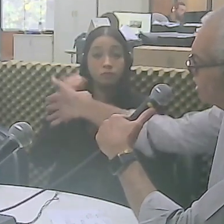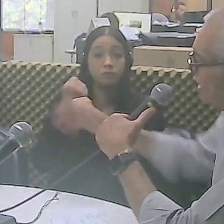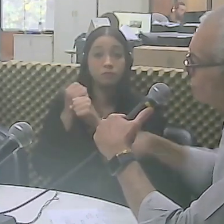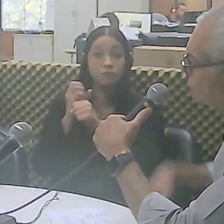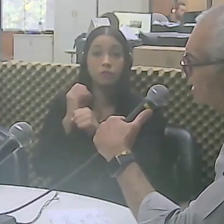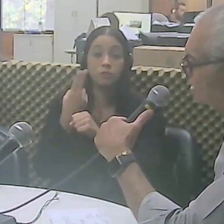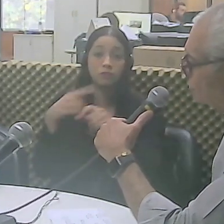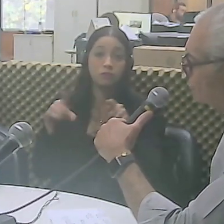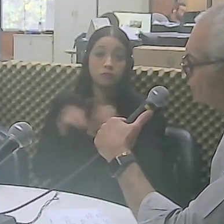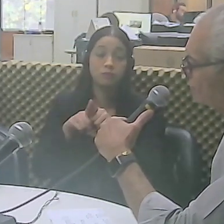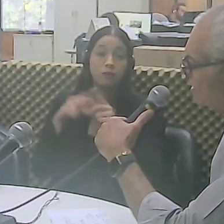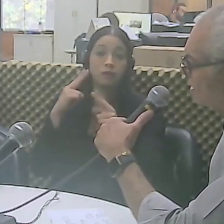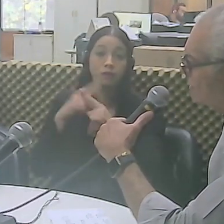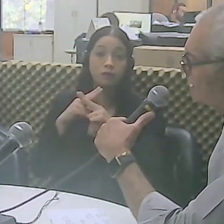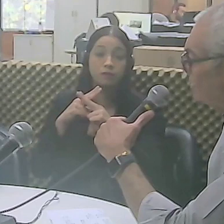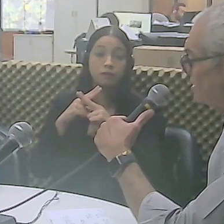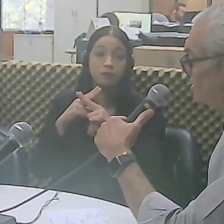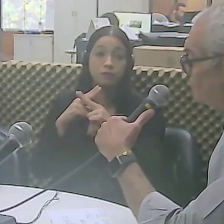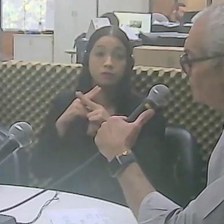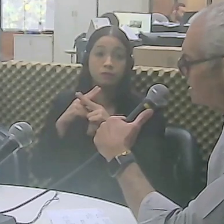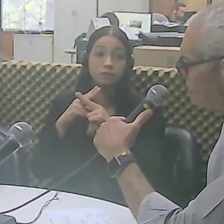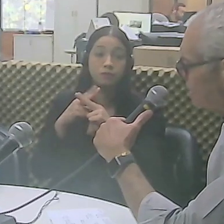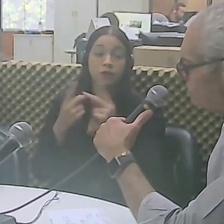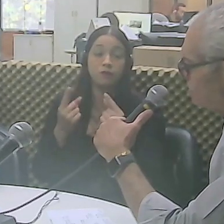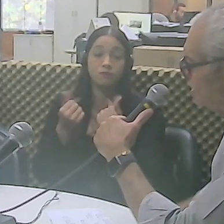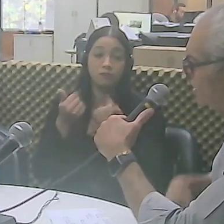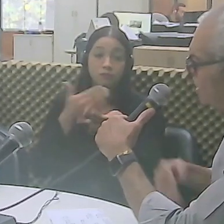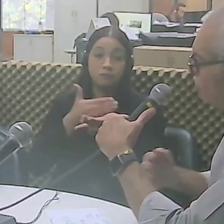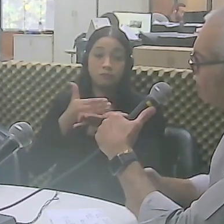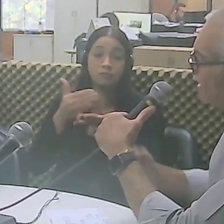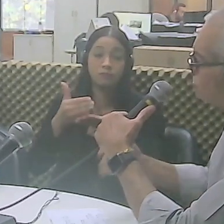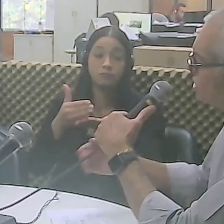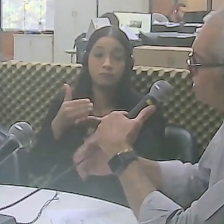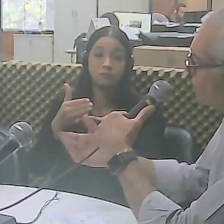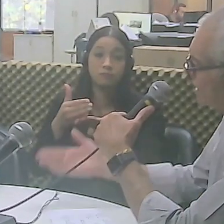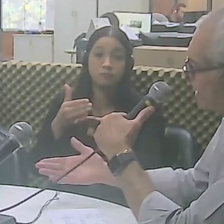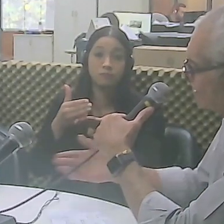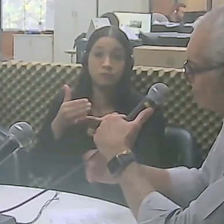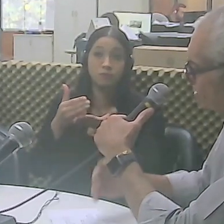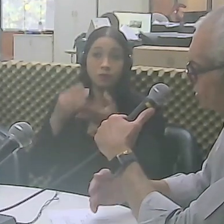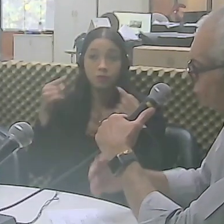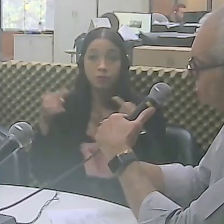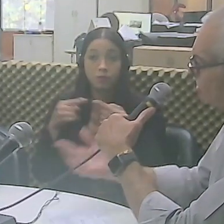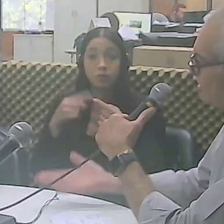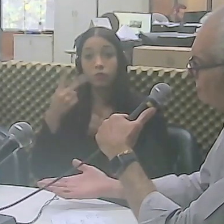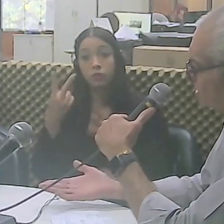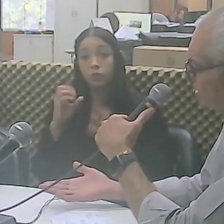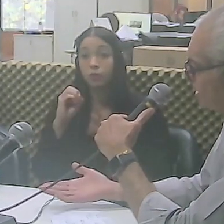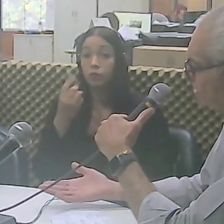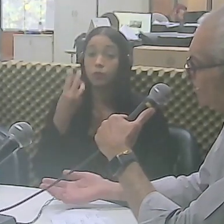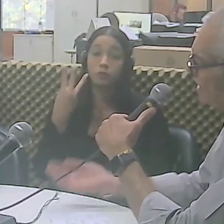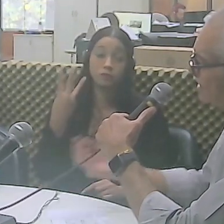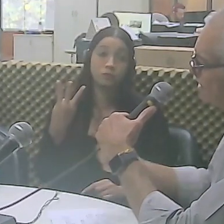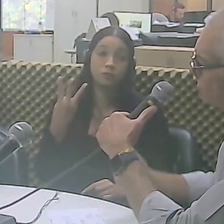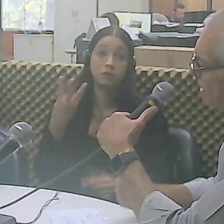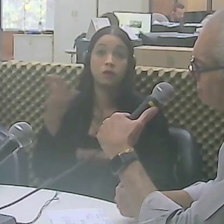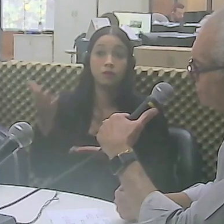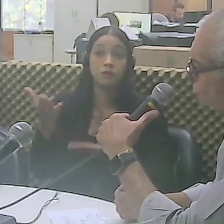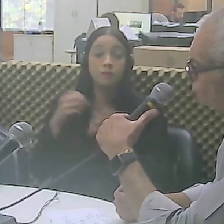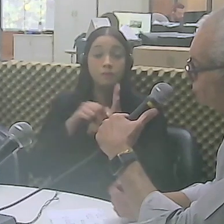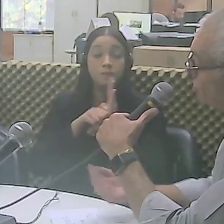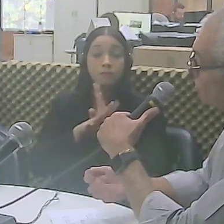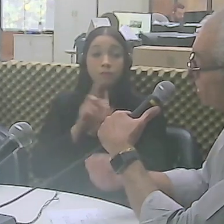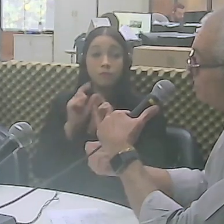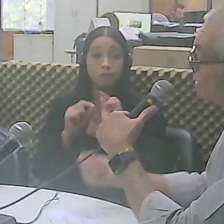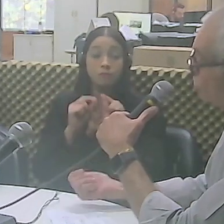ou direto na Caixa Econômica Federal através de financiamento. O fato de enquadrar na Faixa 2 ou na Faixa 3 vai trazer o